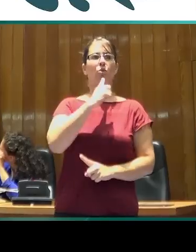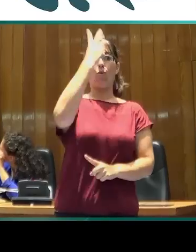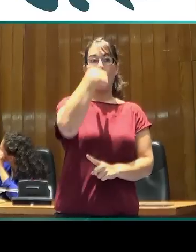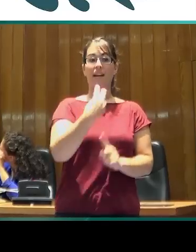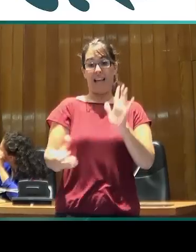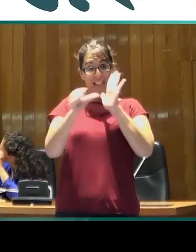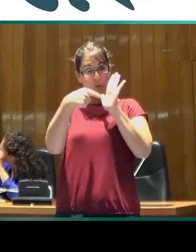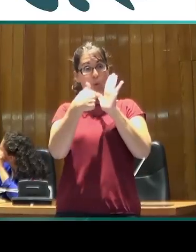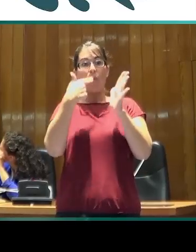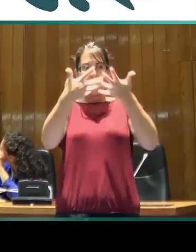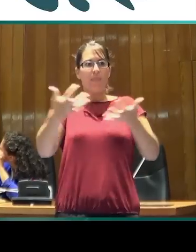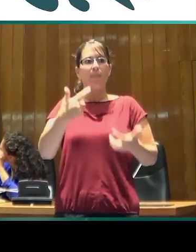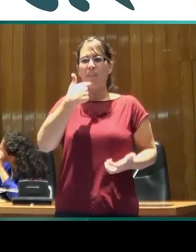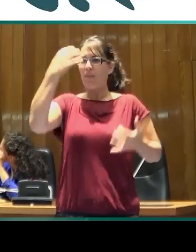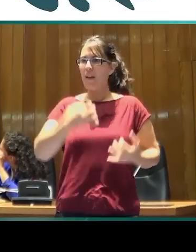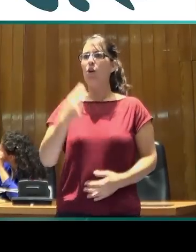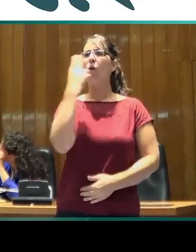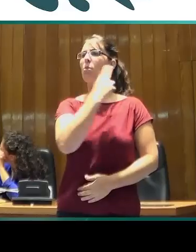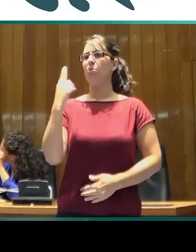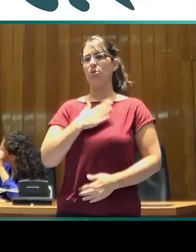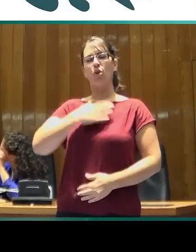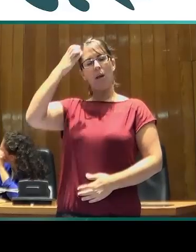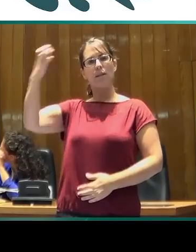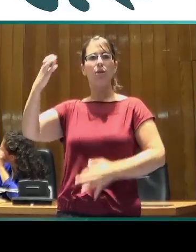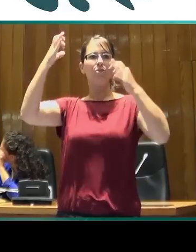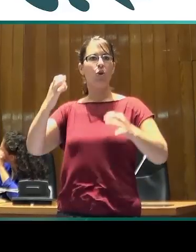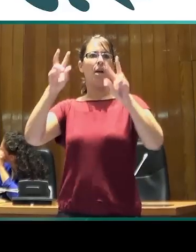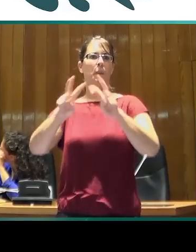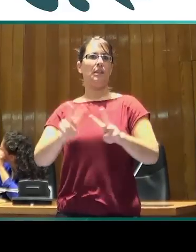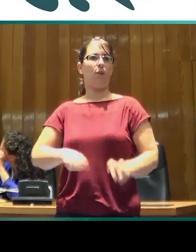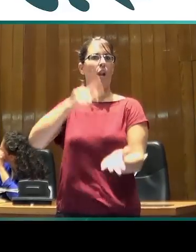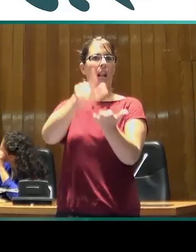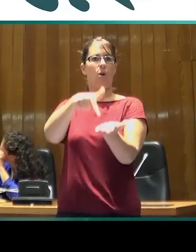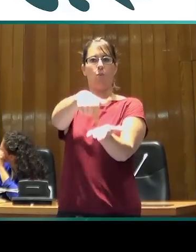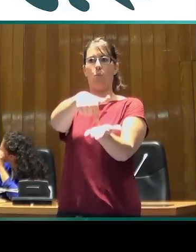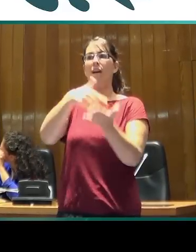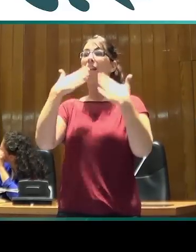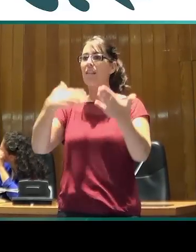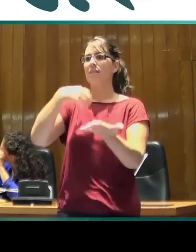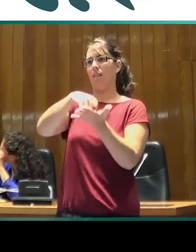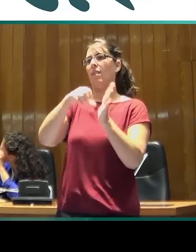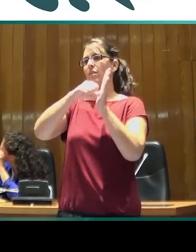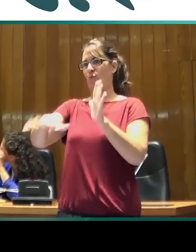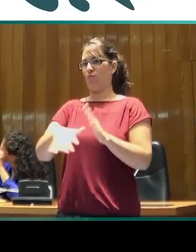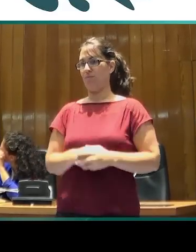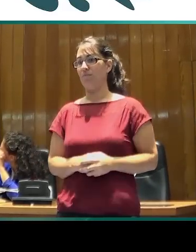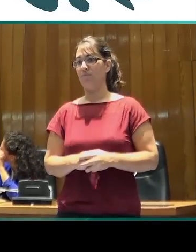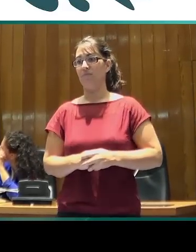dicho artículo el compromiso del Real Patronato con la investigación de esta lengua a través de su centro de normalización lingüística.